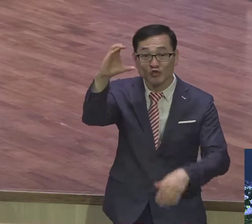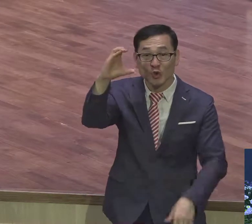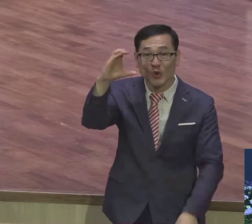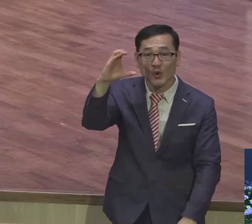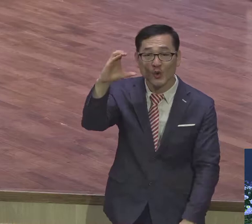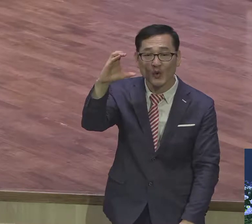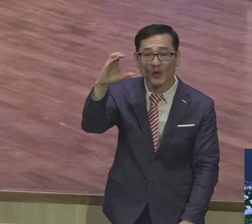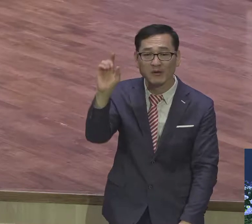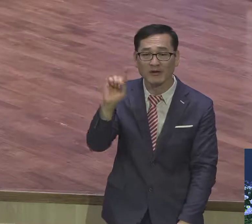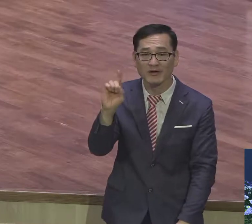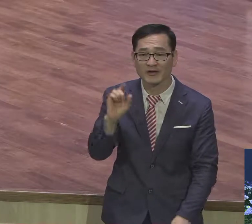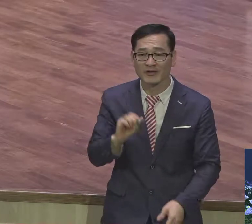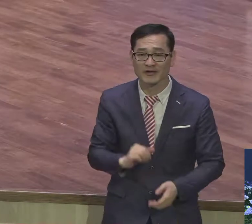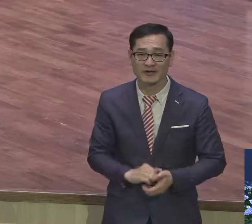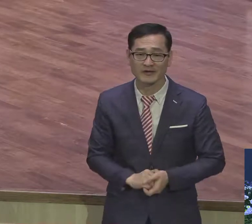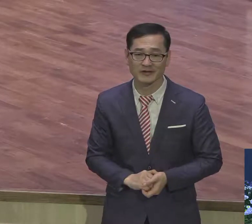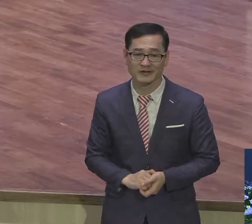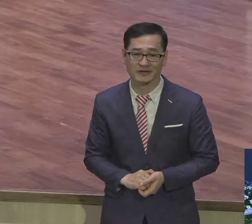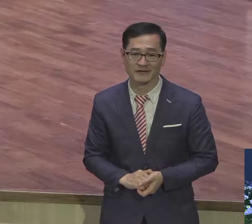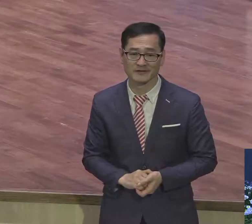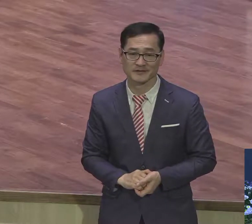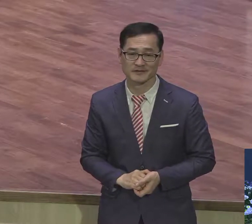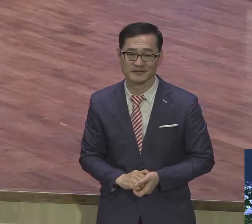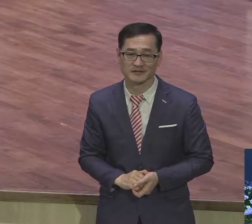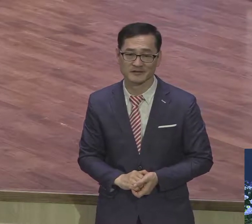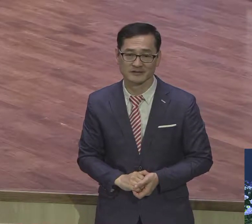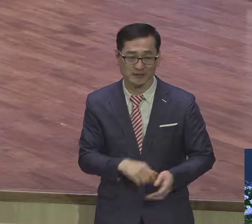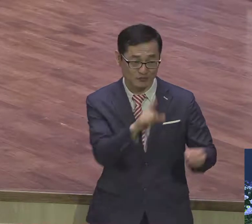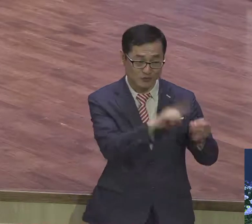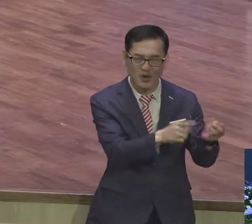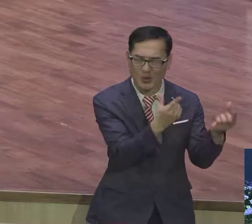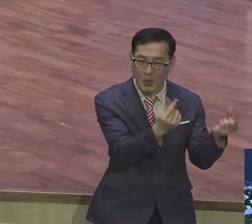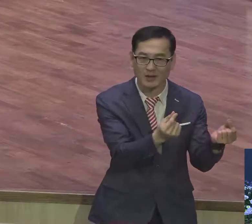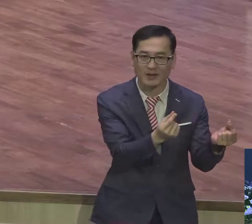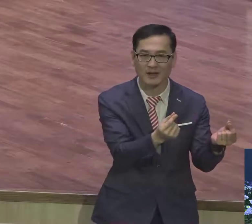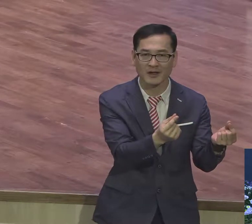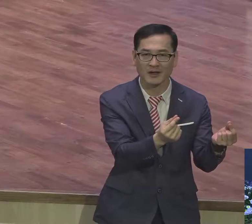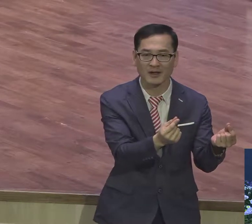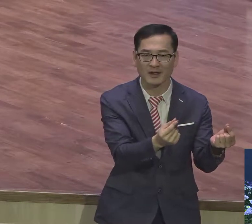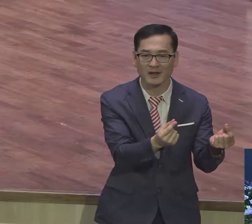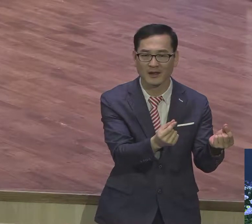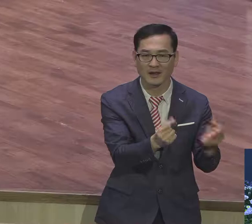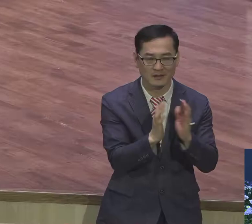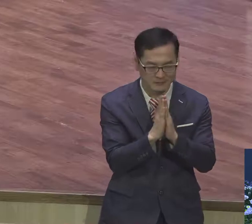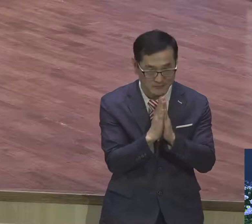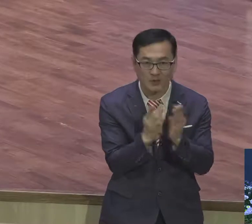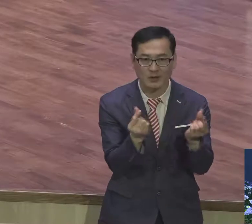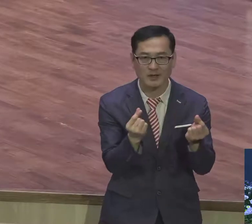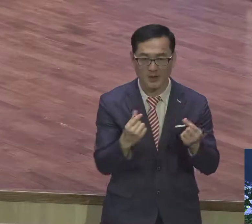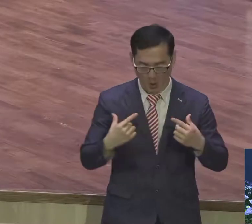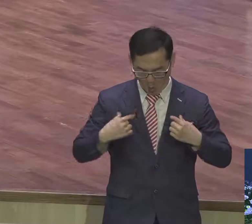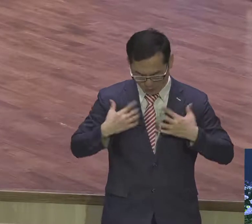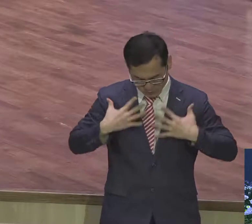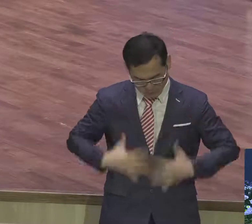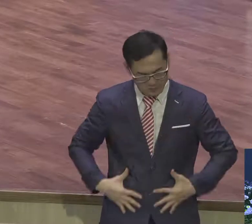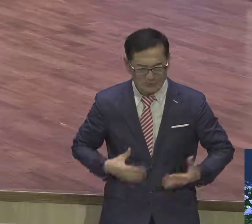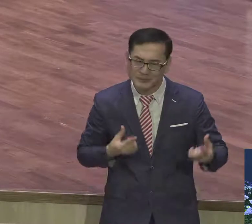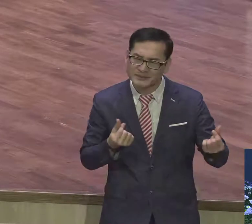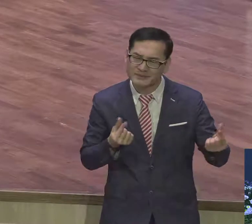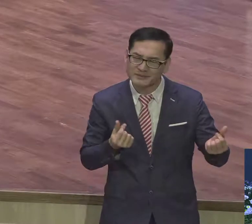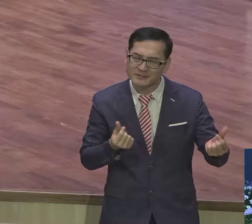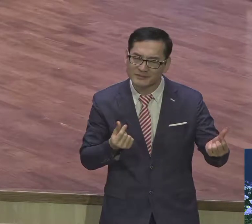천주교 천주교는요 불교가 똑같아요 거의 똑같습니다 옷 입은 색깔도 비슷하고